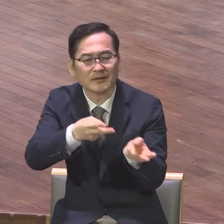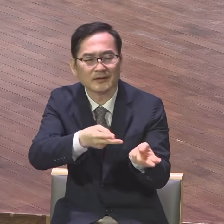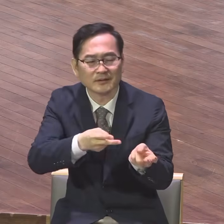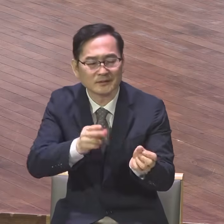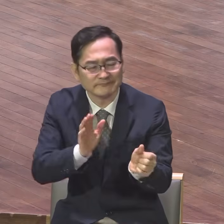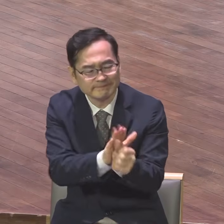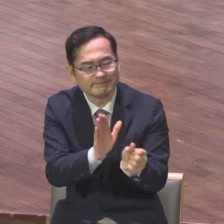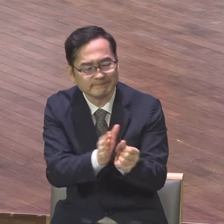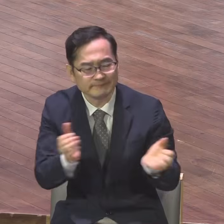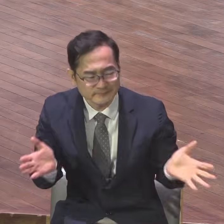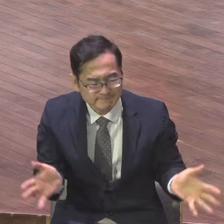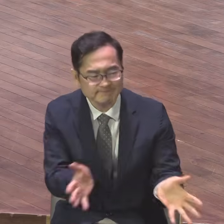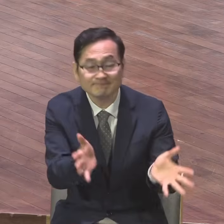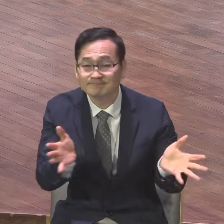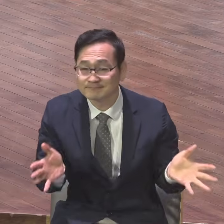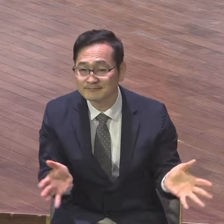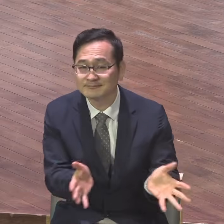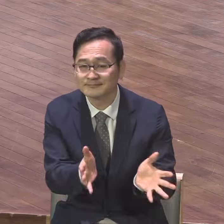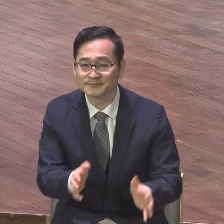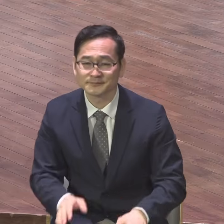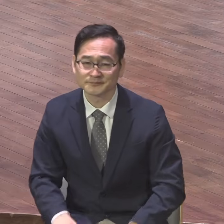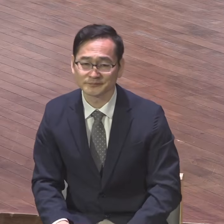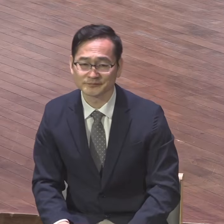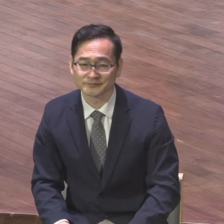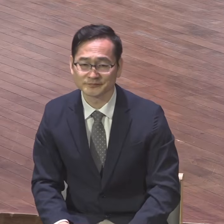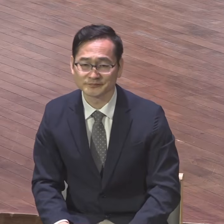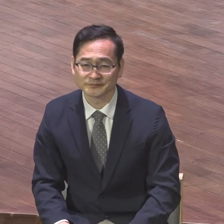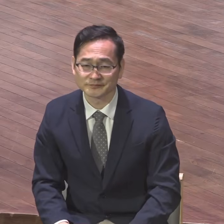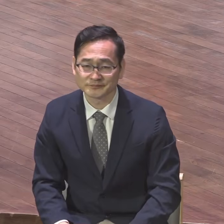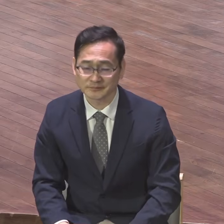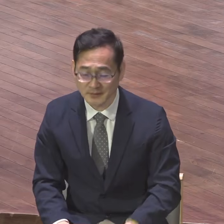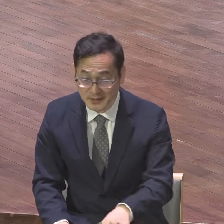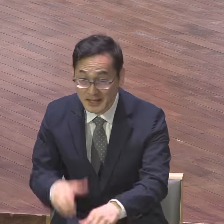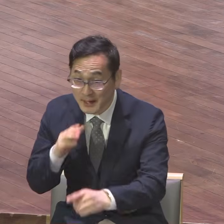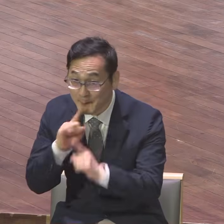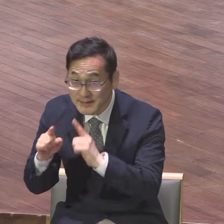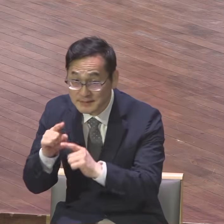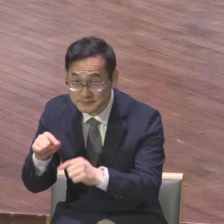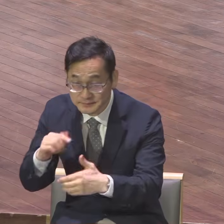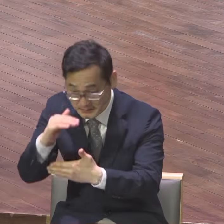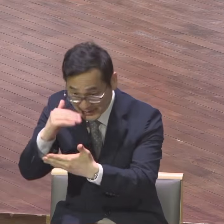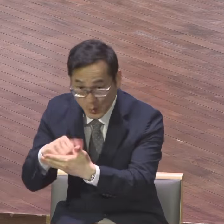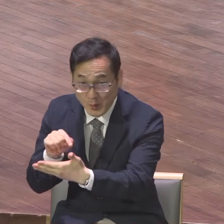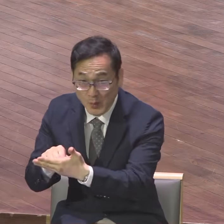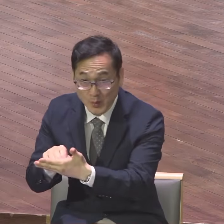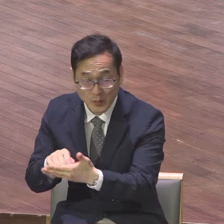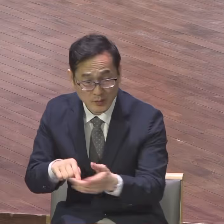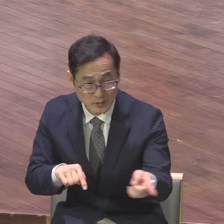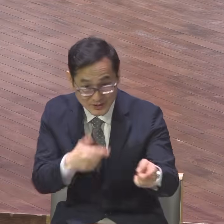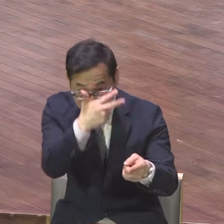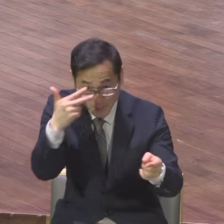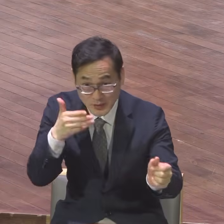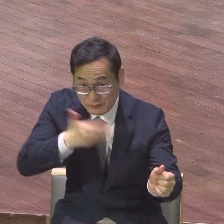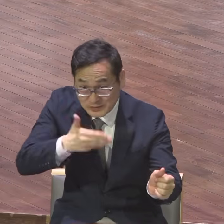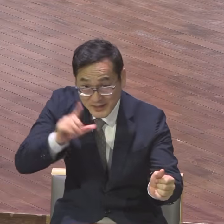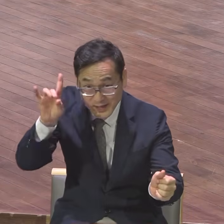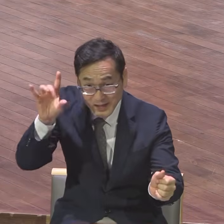이 말씀은 또 우리를 향한 권면입니다. 우리 모두를 향한